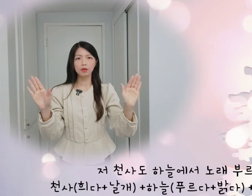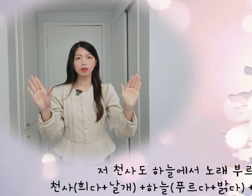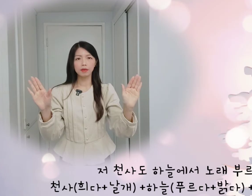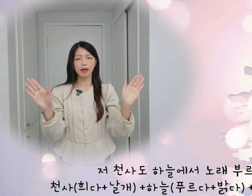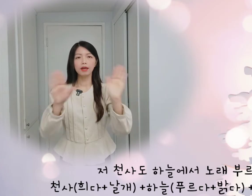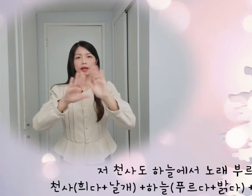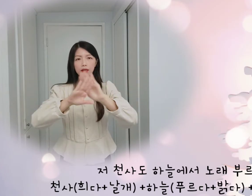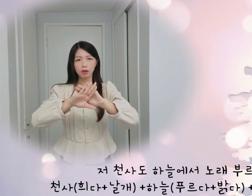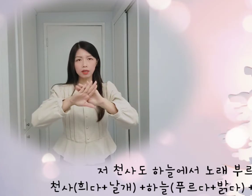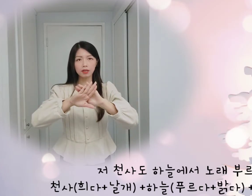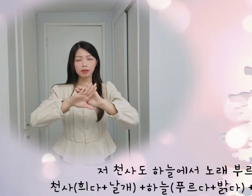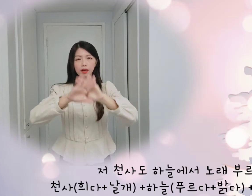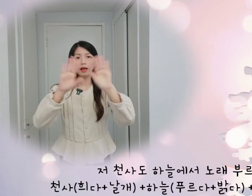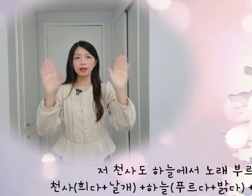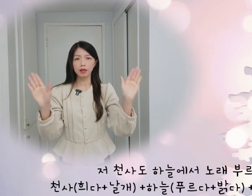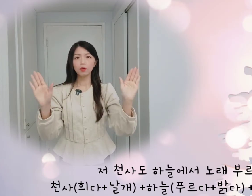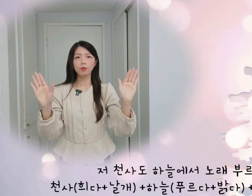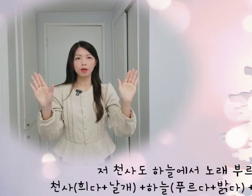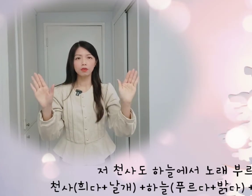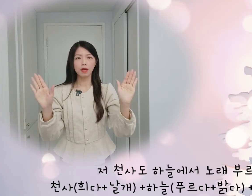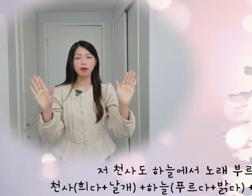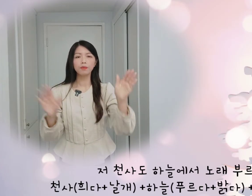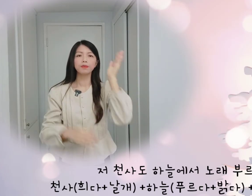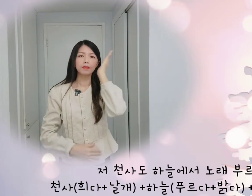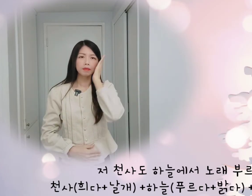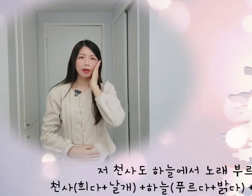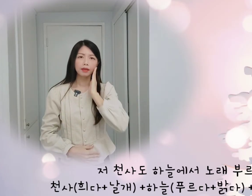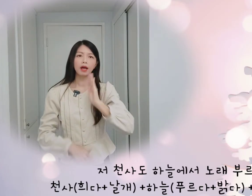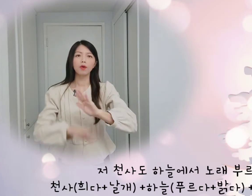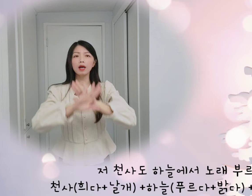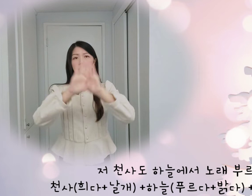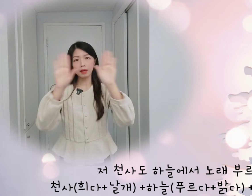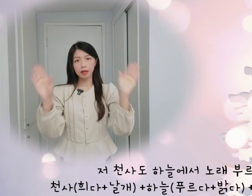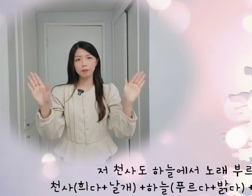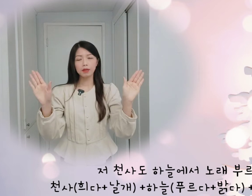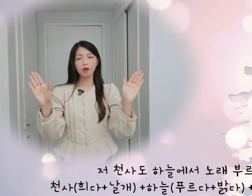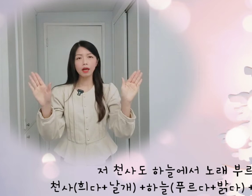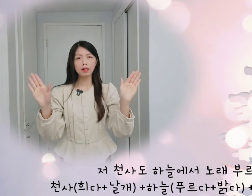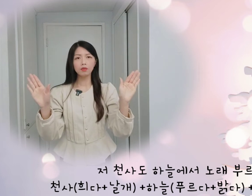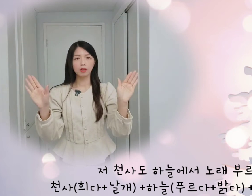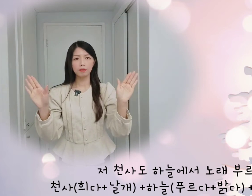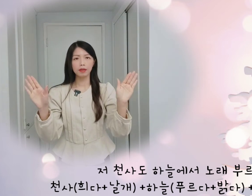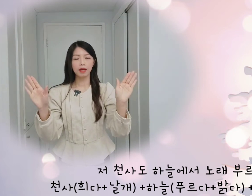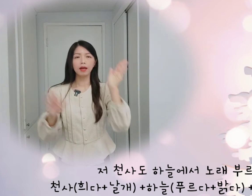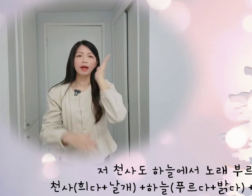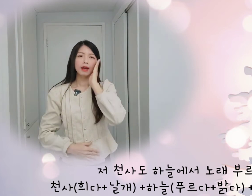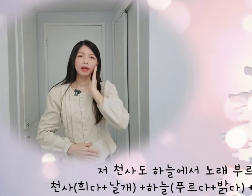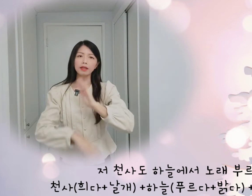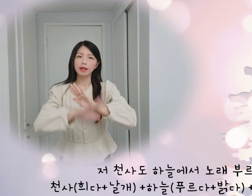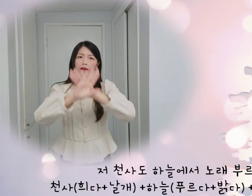하는 뜻의 수어가 됩니다. 이렇게 시작하셨다가 양쪽으로 벌려주세요. 파랗다와 밝다 앞에서 하늘 수어가